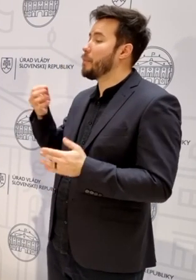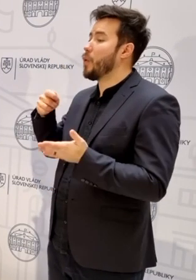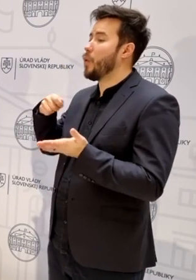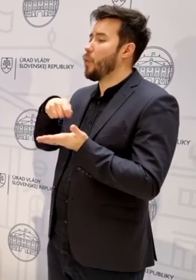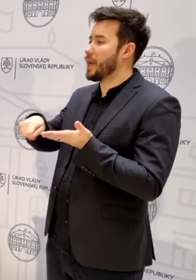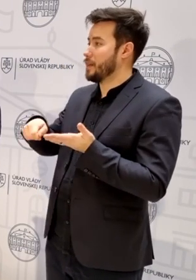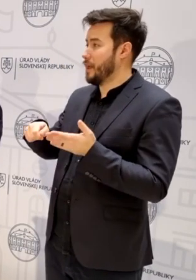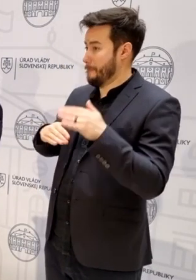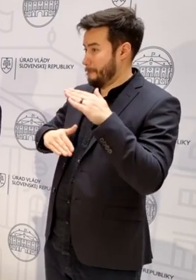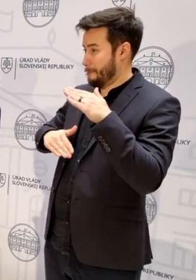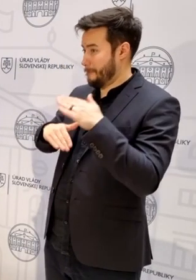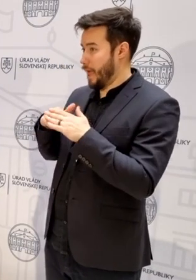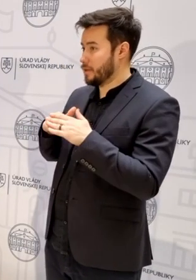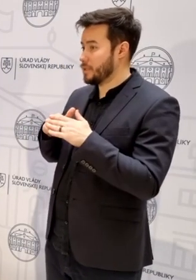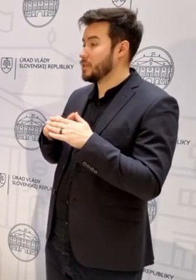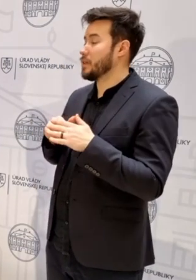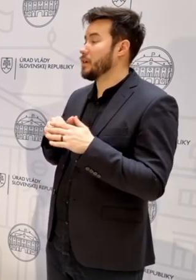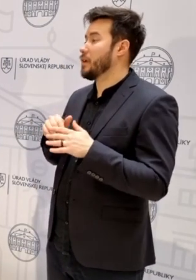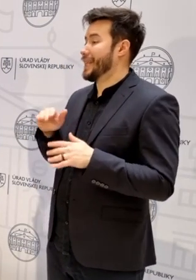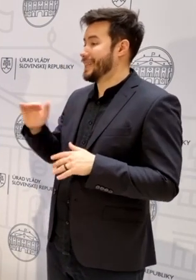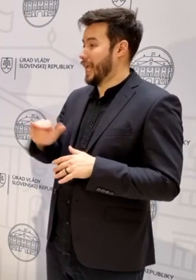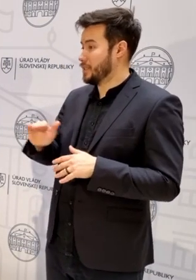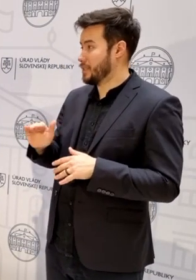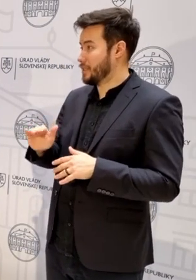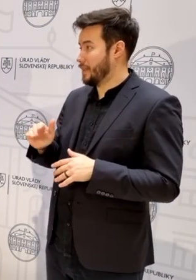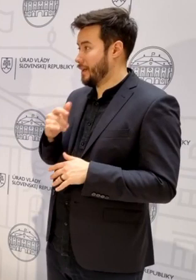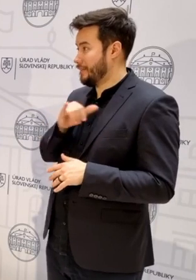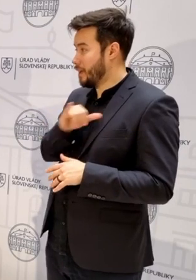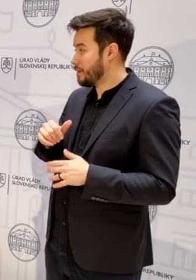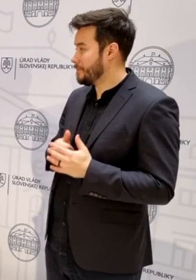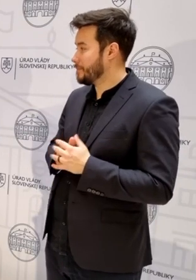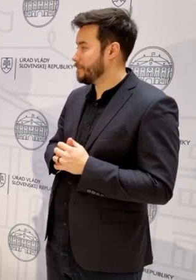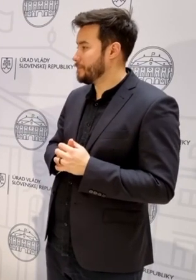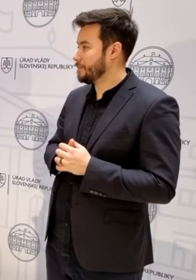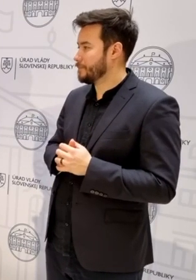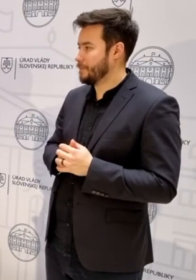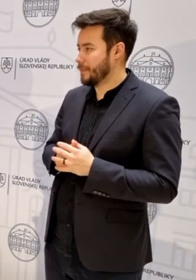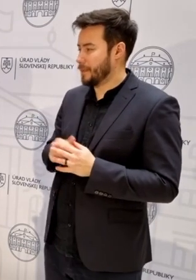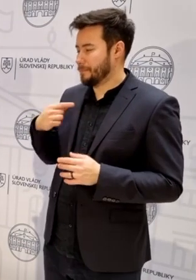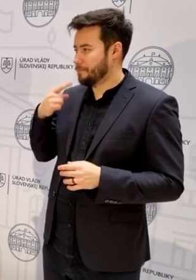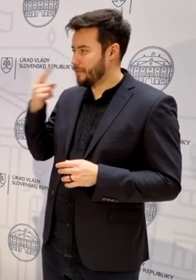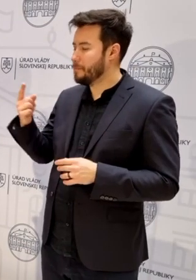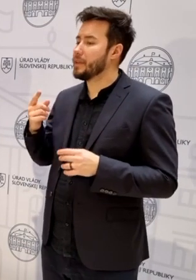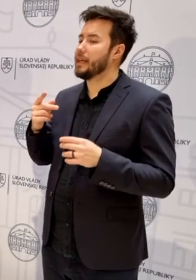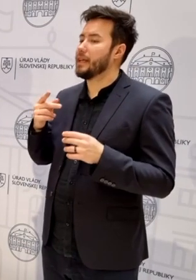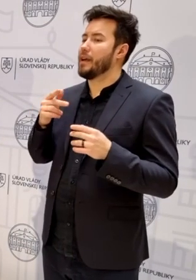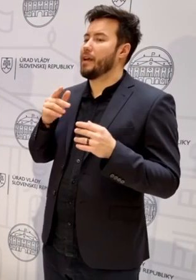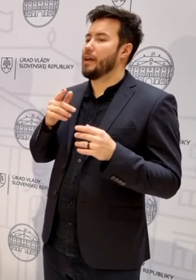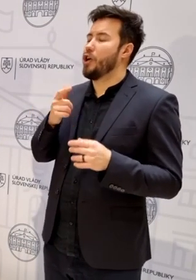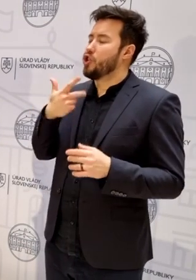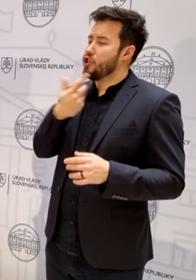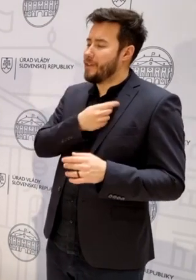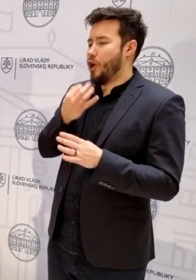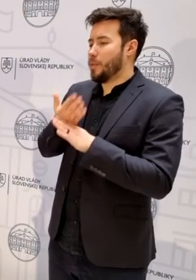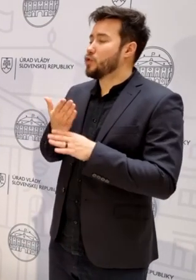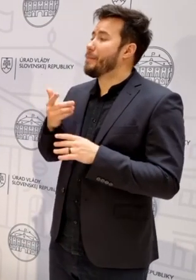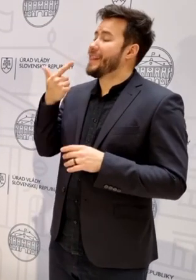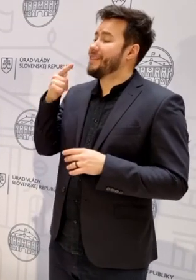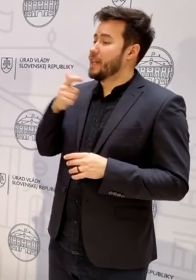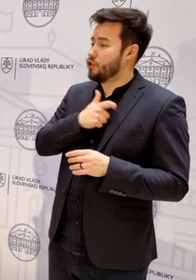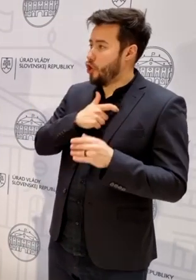veku, lebo je to účinné v podstate len v tom detskom veku? Tak... Nie, tam je, od 12 rokov sa môžu očkovať. Doporučujeme to očkovanie v